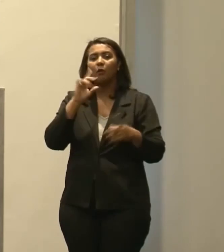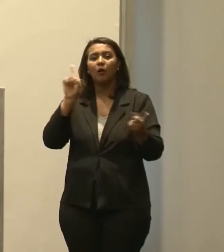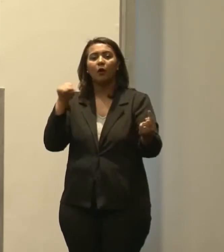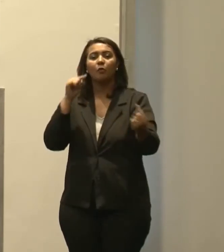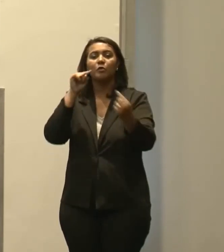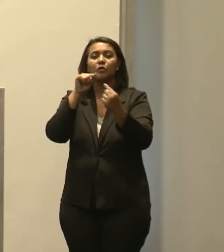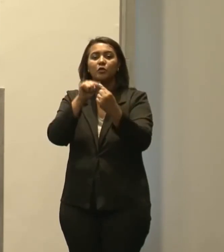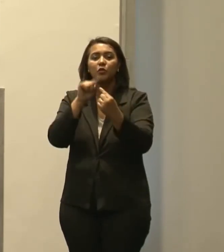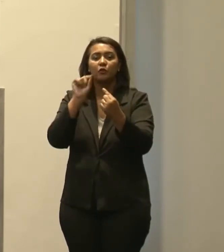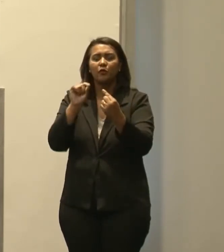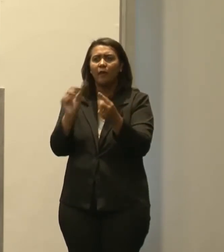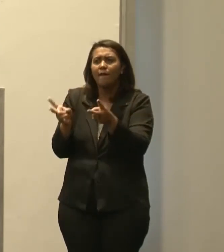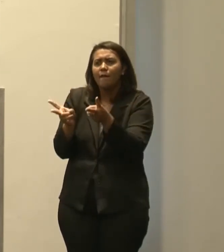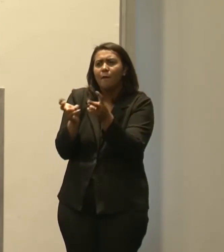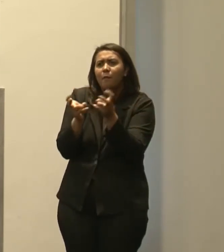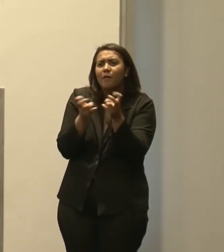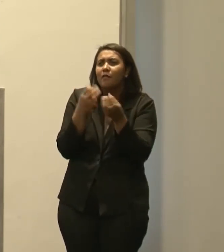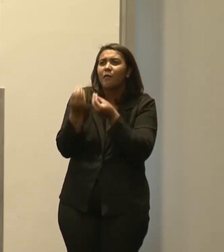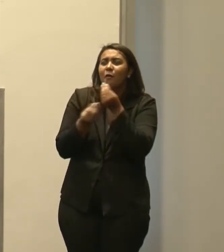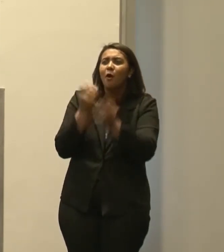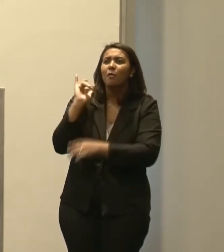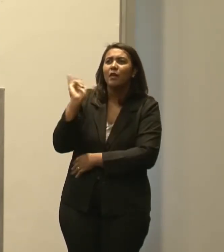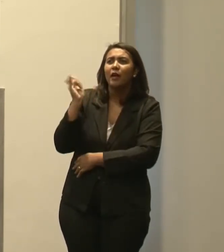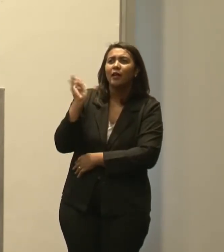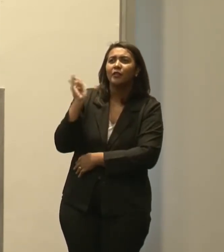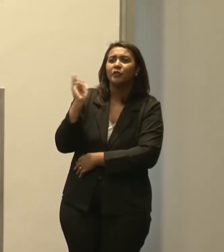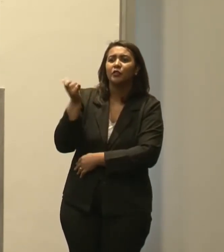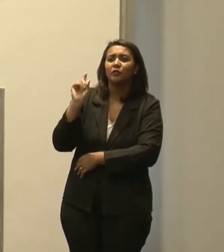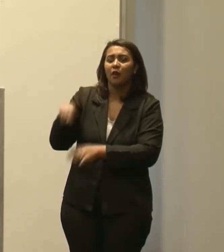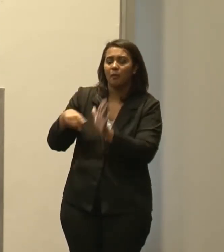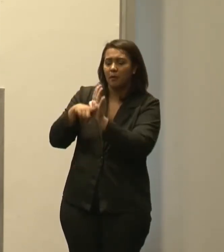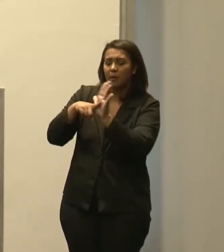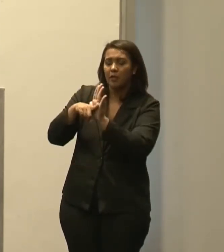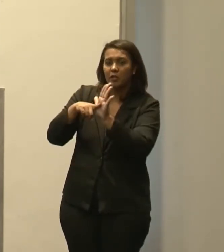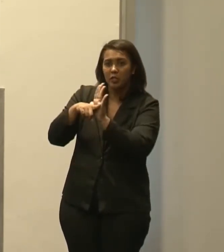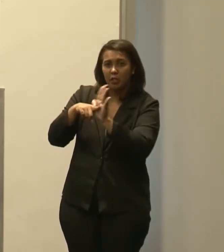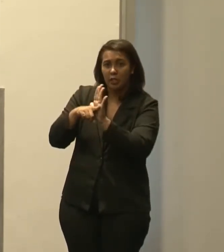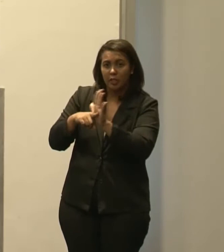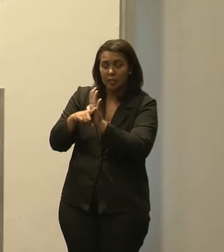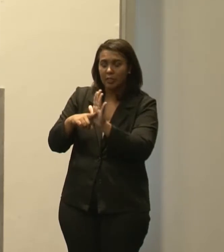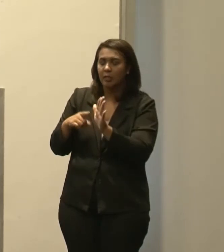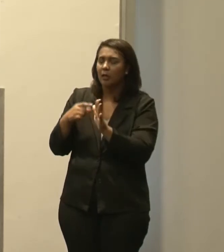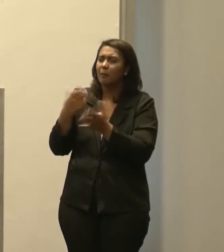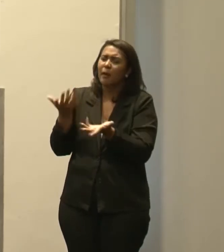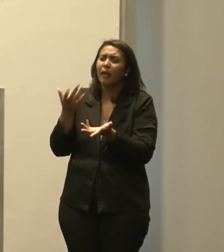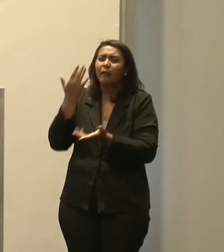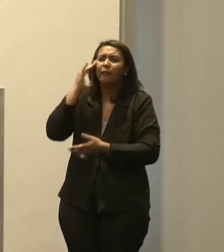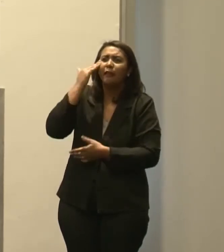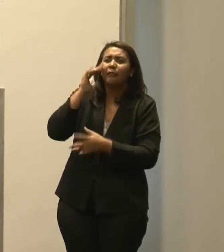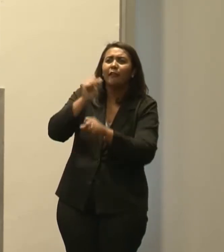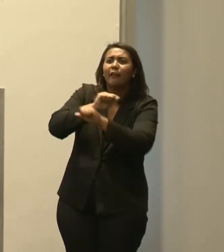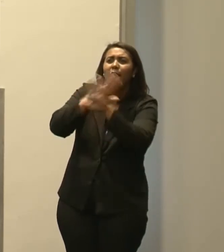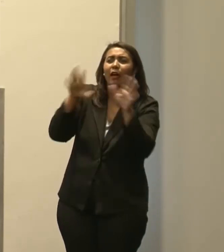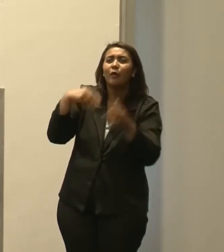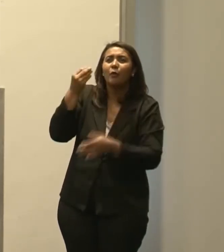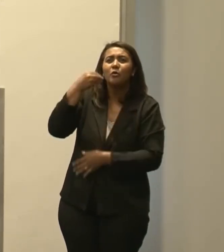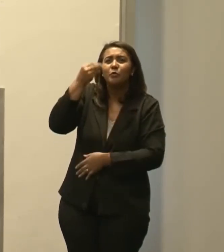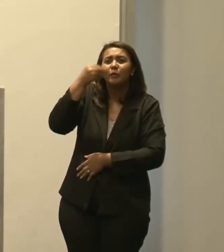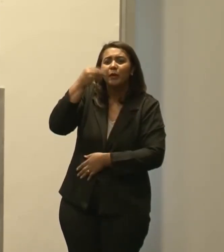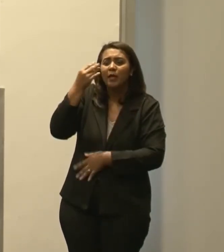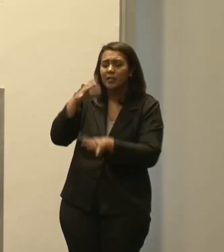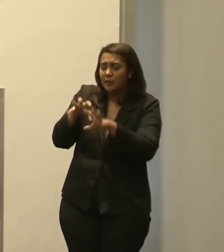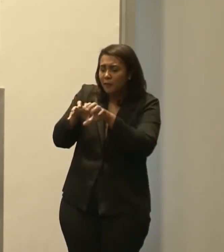objetivo, então, é compreender essas narrativas, né? Uma pesquisa científica que nós fizemos, né, para compreender essas experiências de